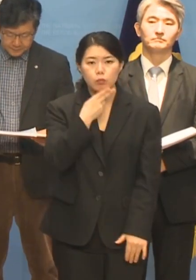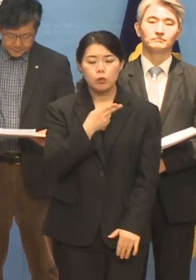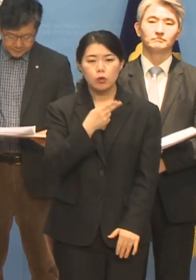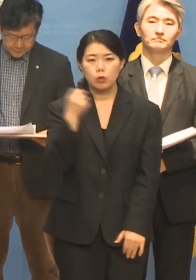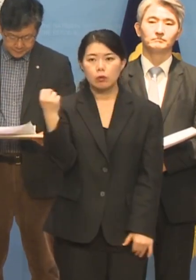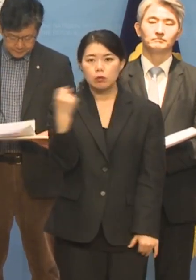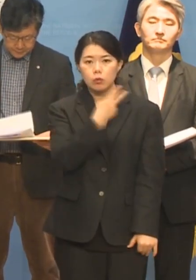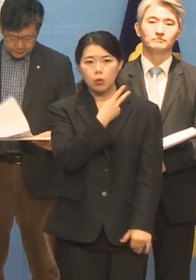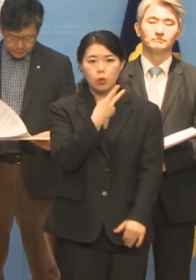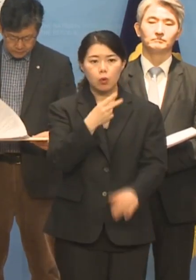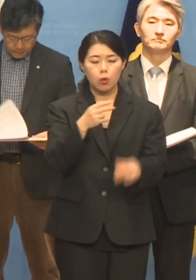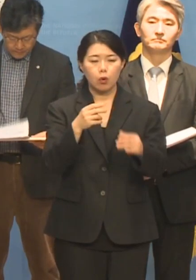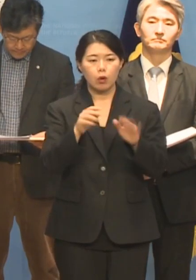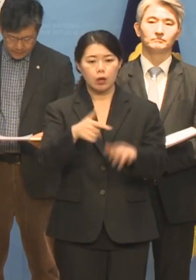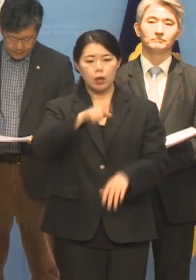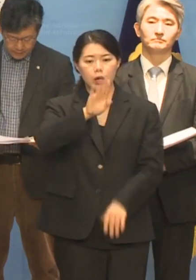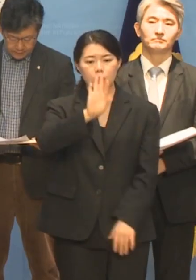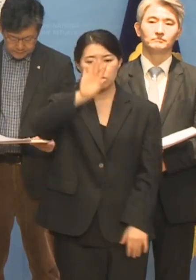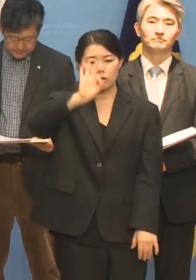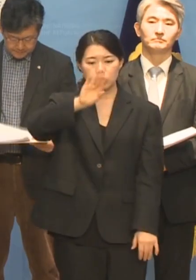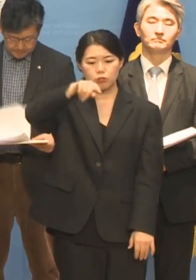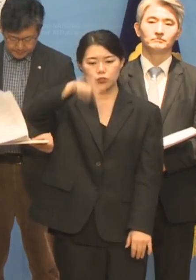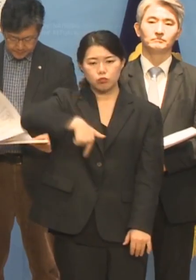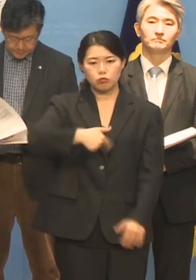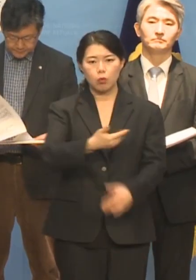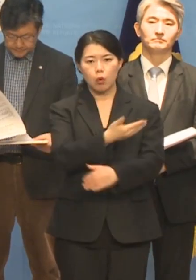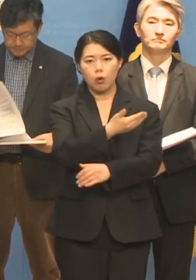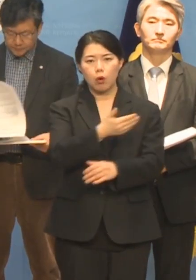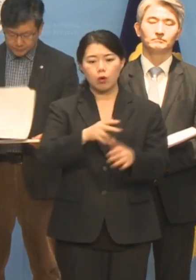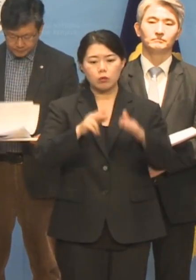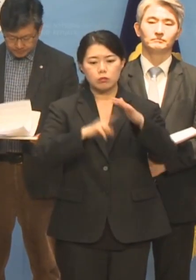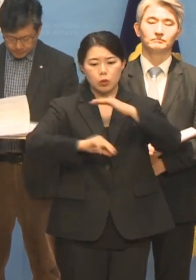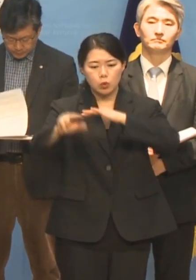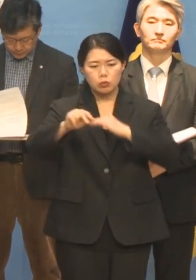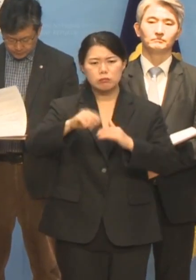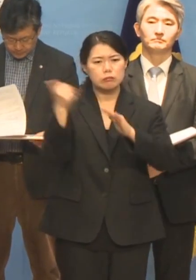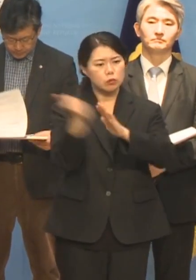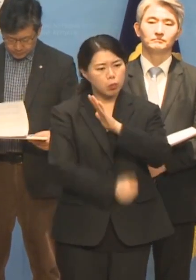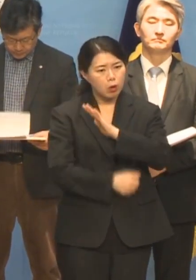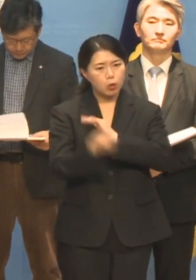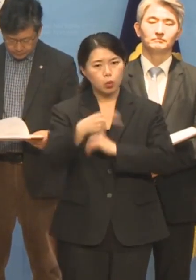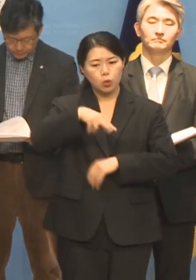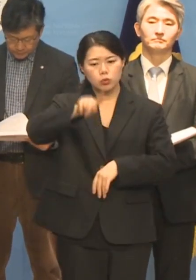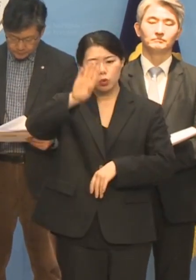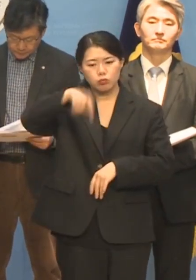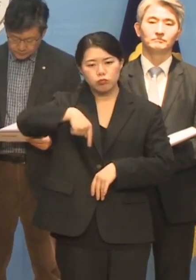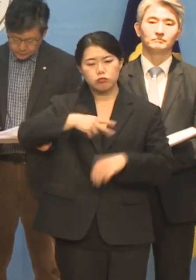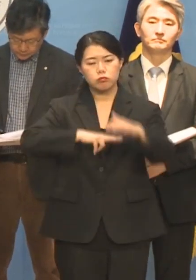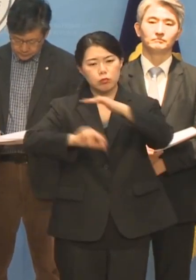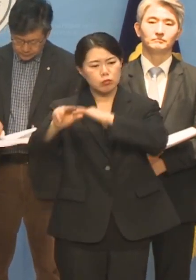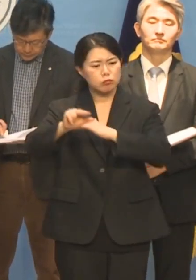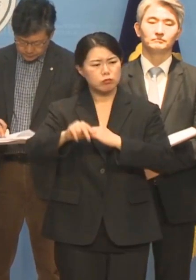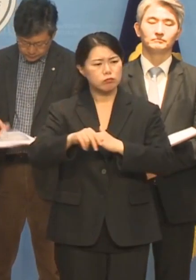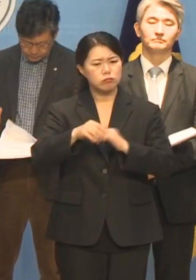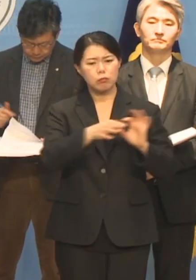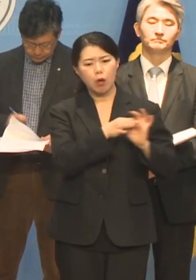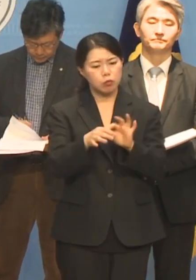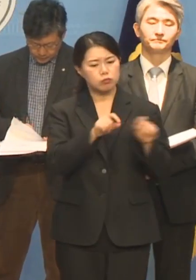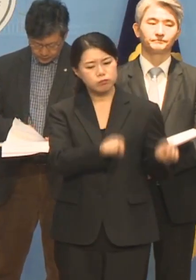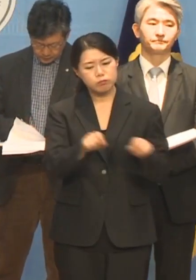또한 광북 횡단선도 실패로 돌아갔고 서부선 역시 계속 지연되고 있습니다.